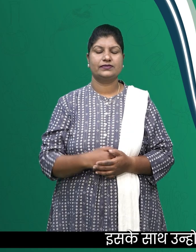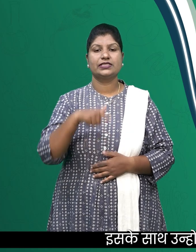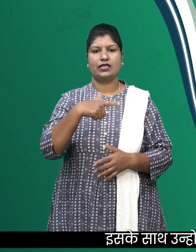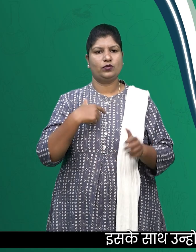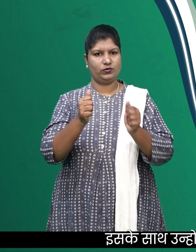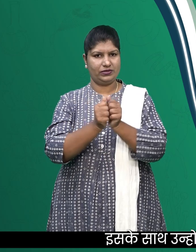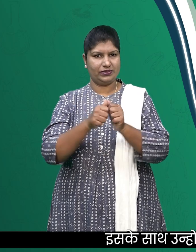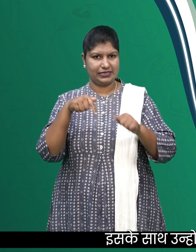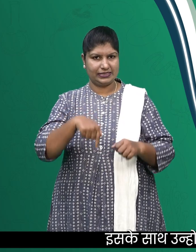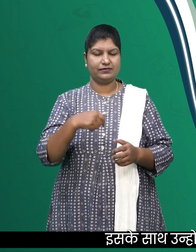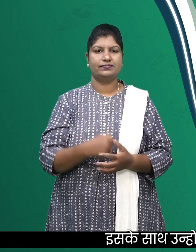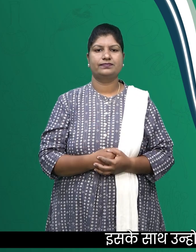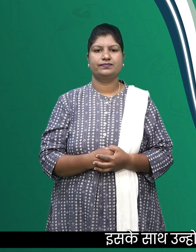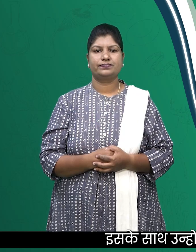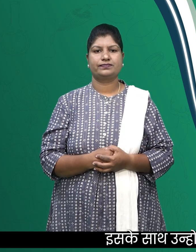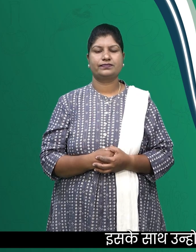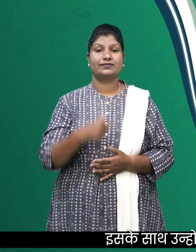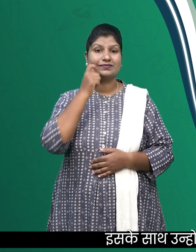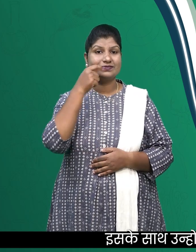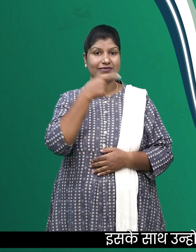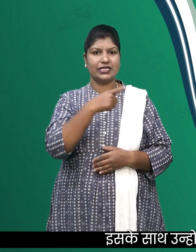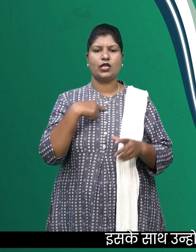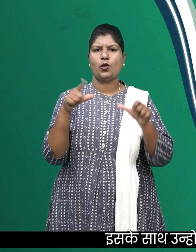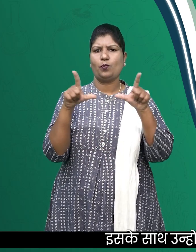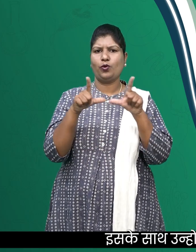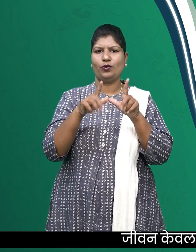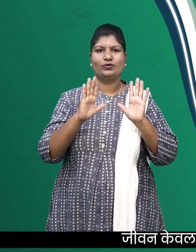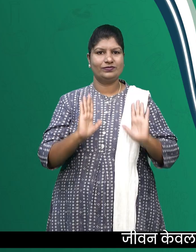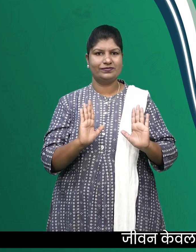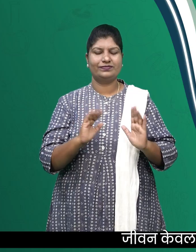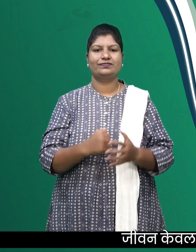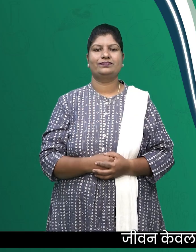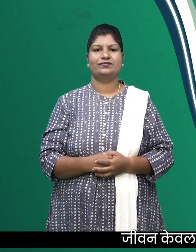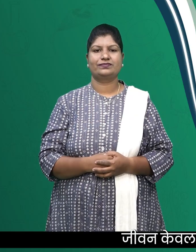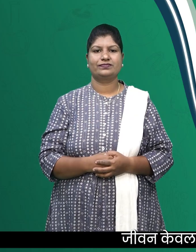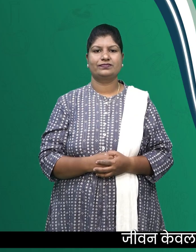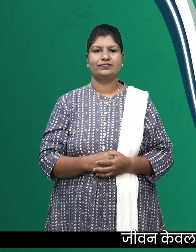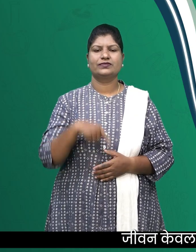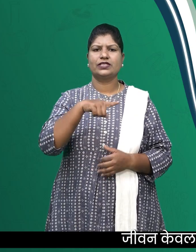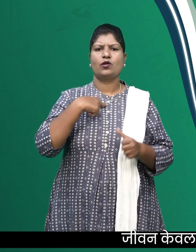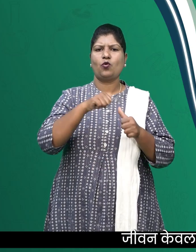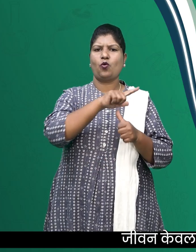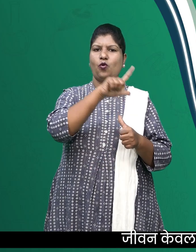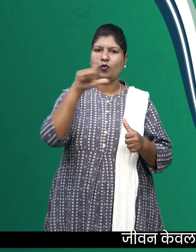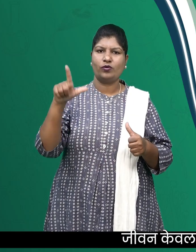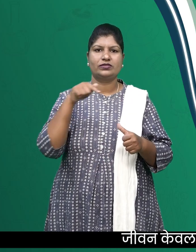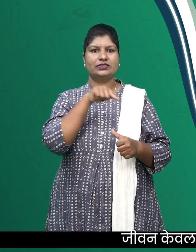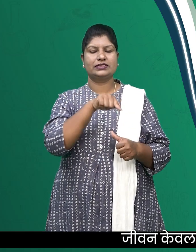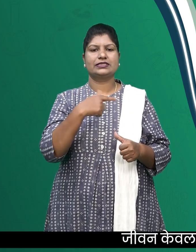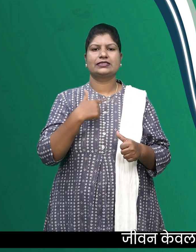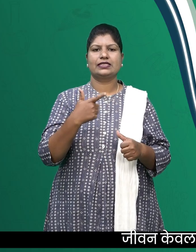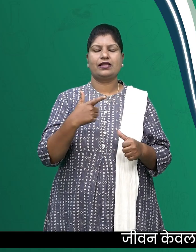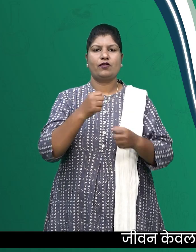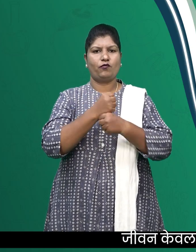इसके साथ इन्होंने साबित कर दिया कि सभी प्रकार के जीवन केवल पूर्ववर्ती जीवन से